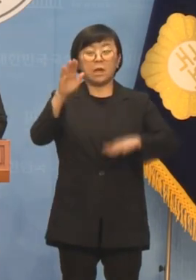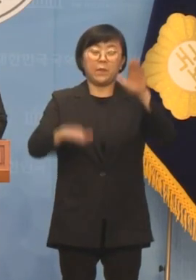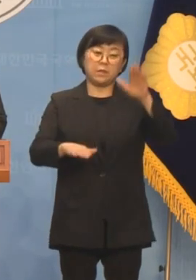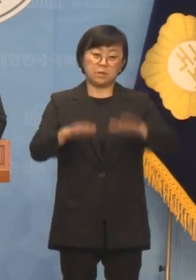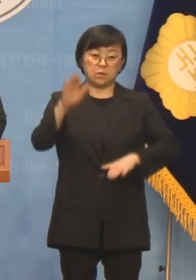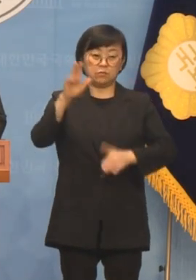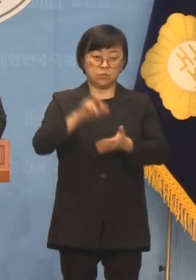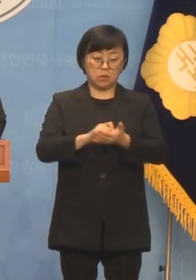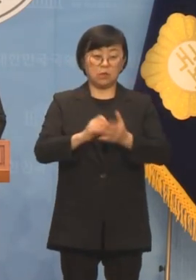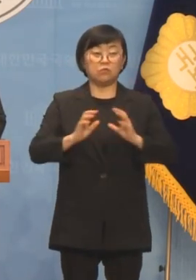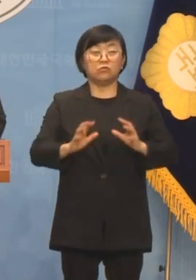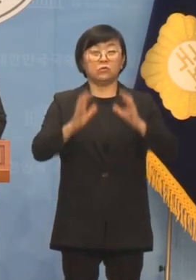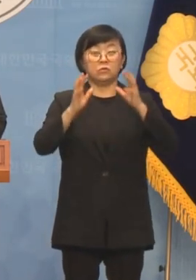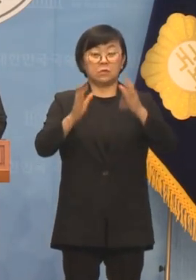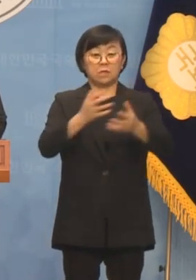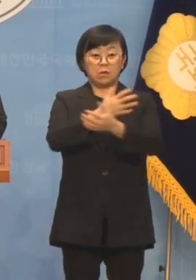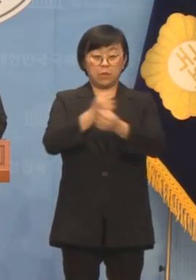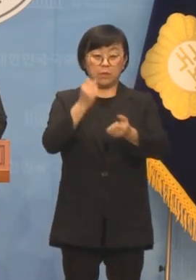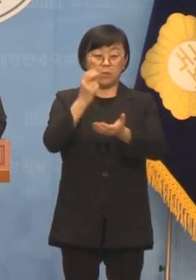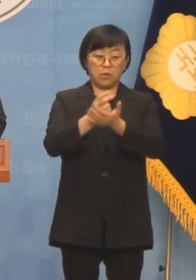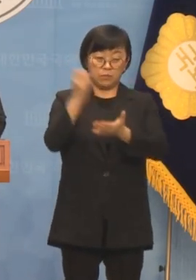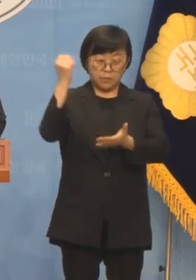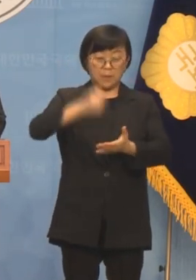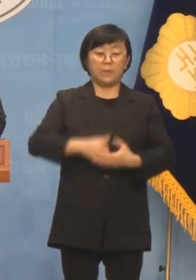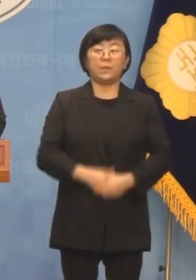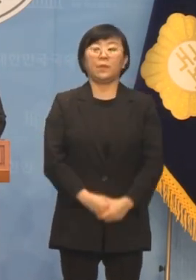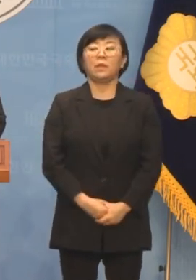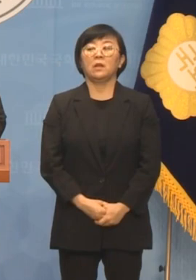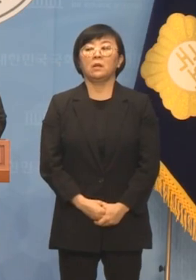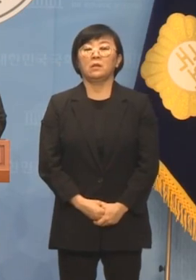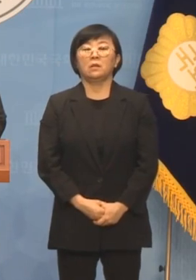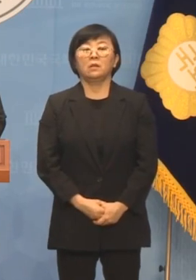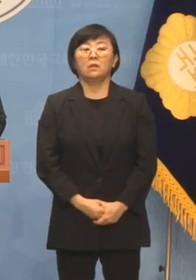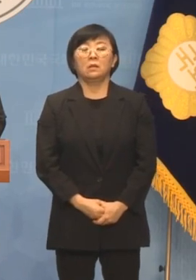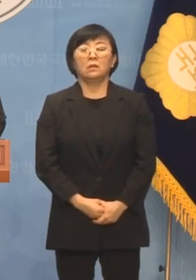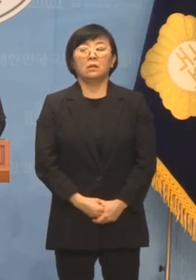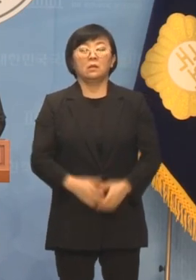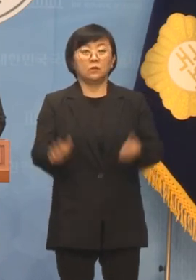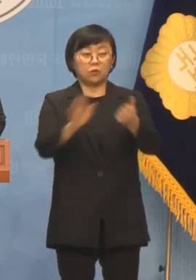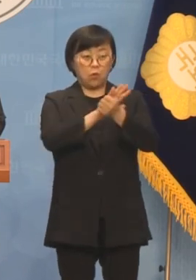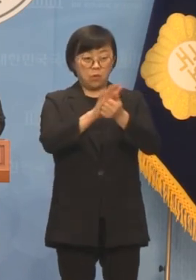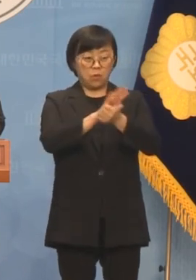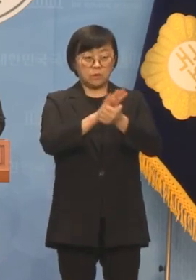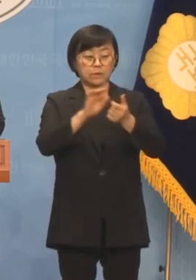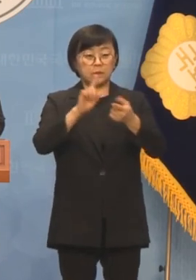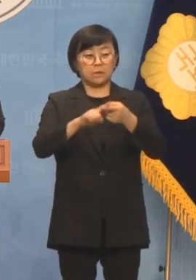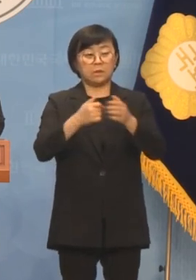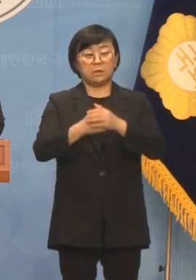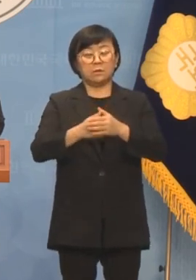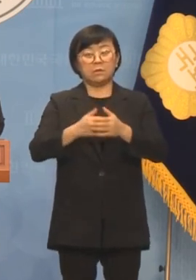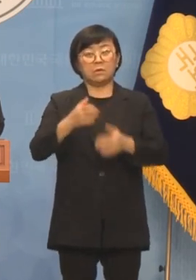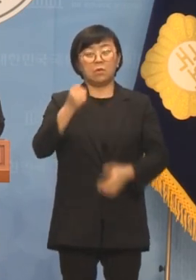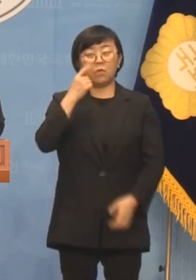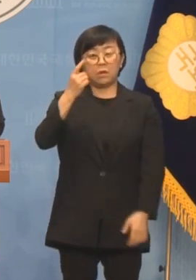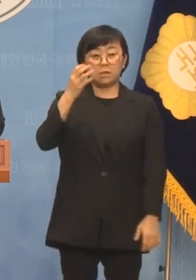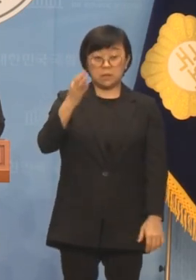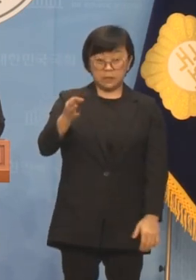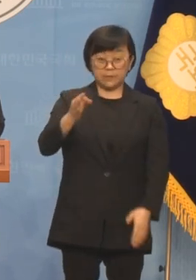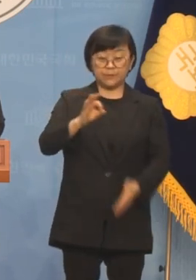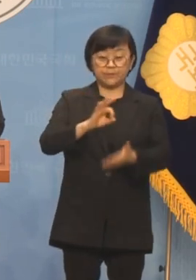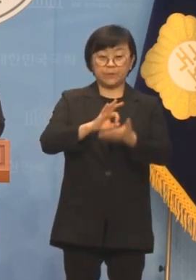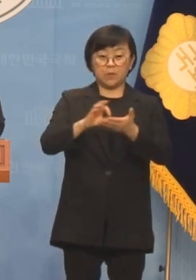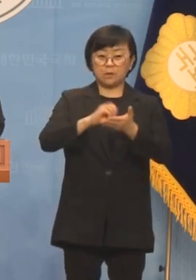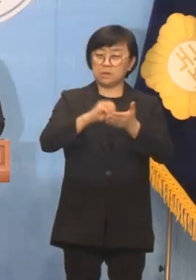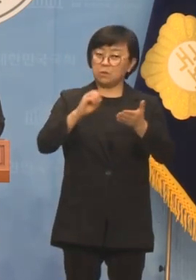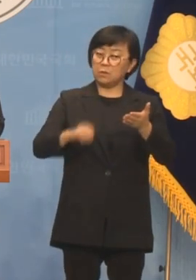자별적이고 국제협약 위반입니다. 또 돌봄 서비스에 대한 최저임금 적용을